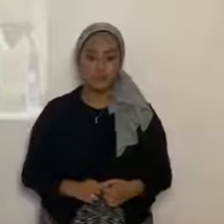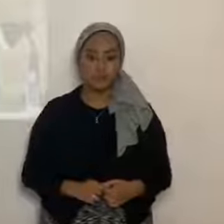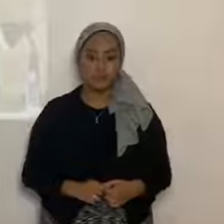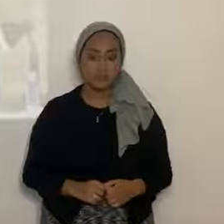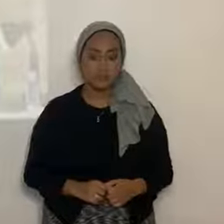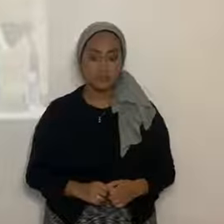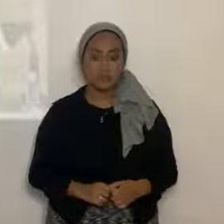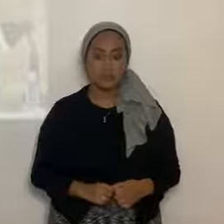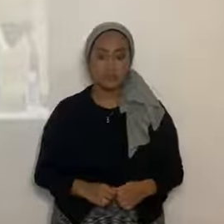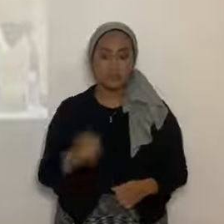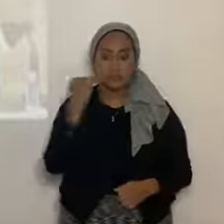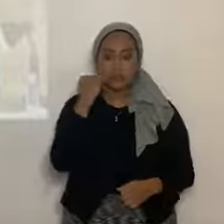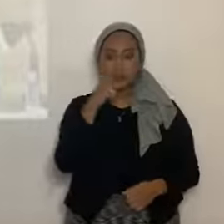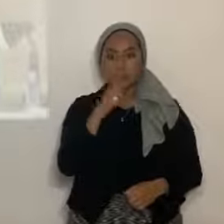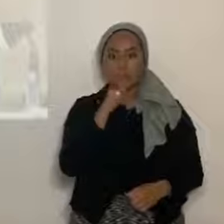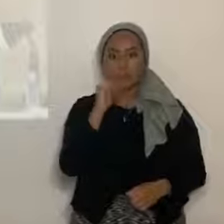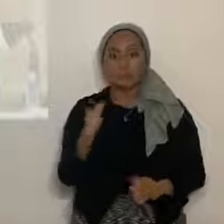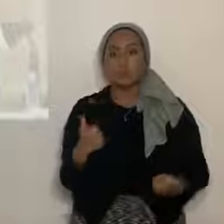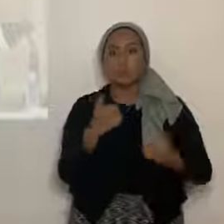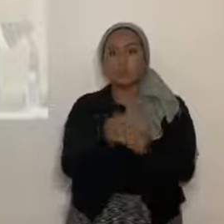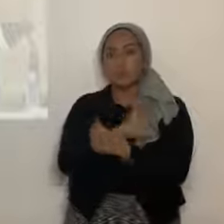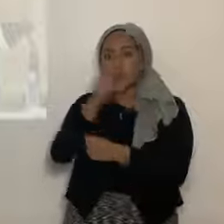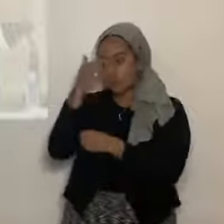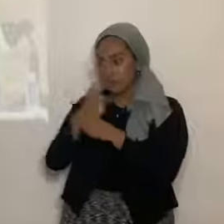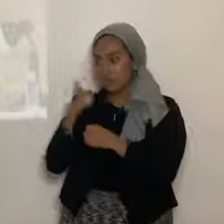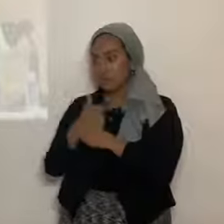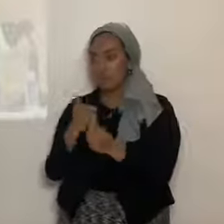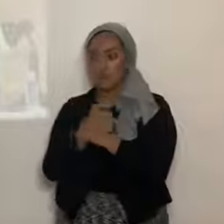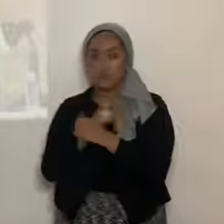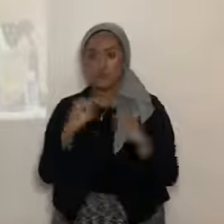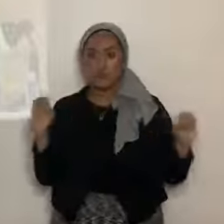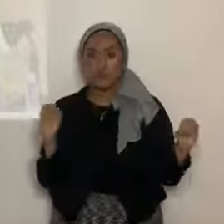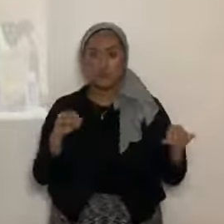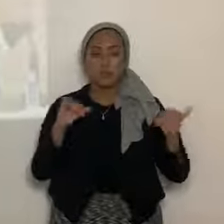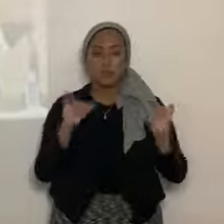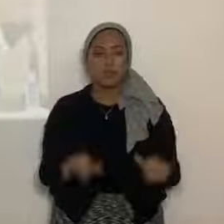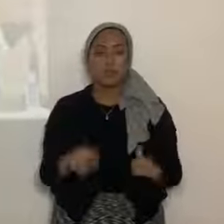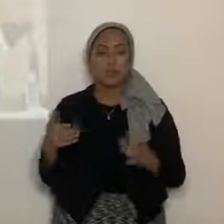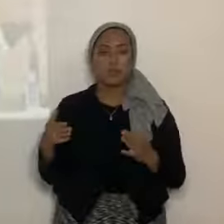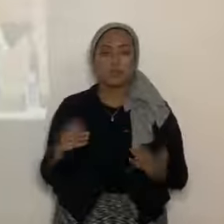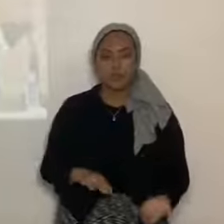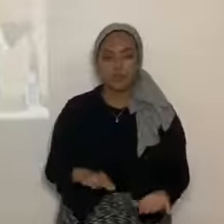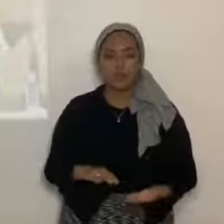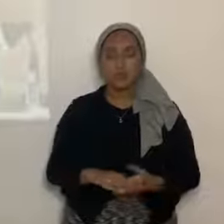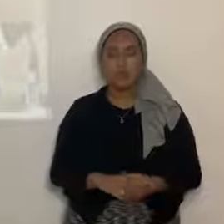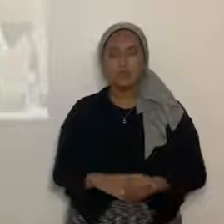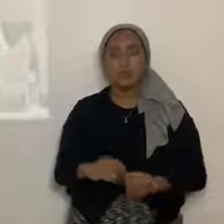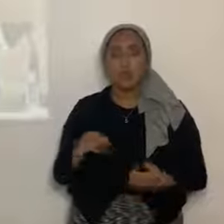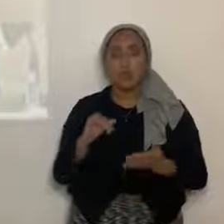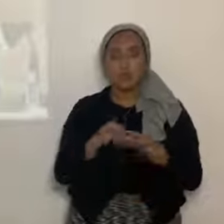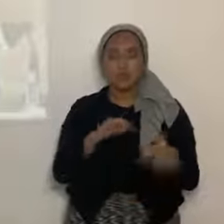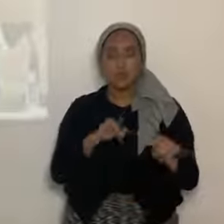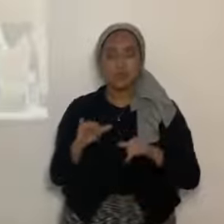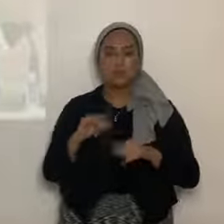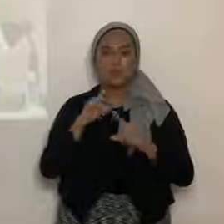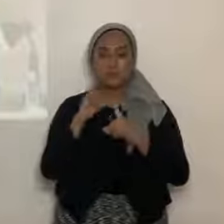Si no amas a los hermanos, permaneces en muerte. Y eso incluye chismear de ellos y hablar mal de